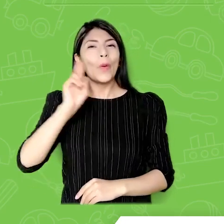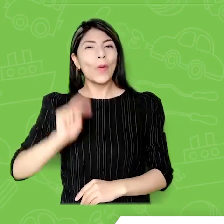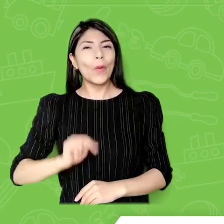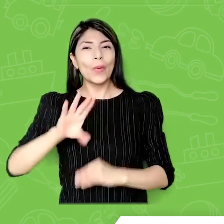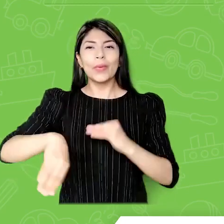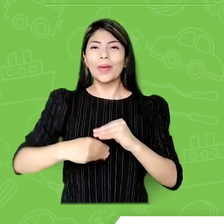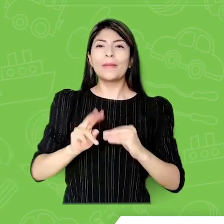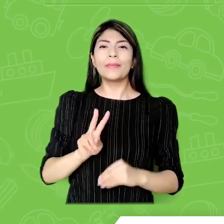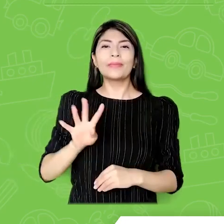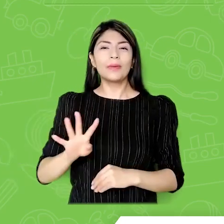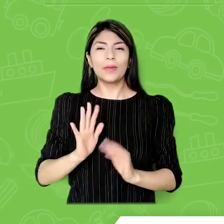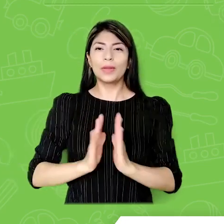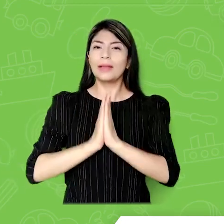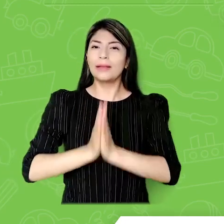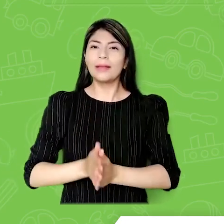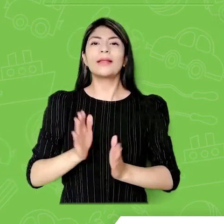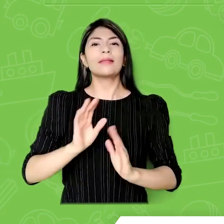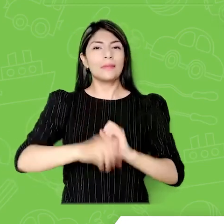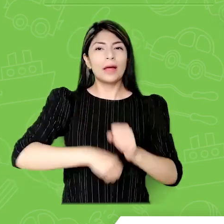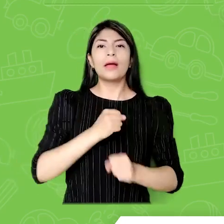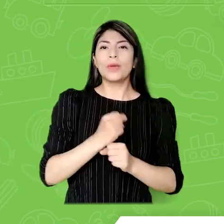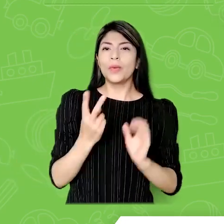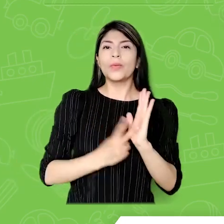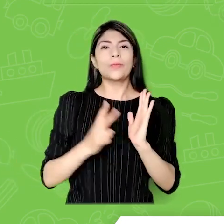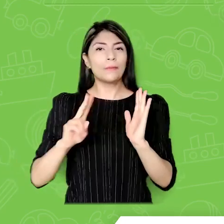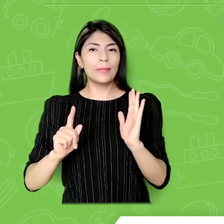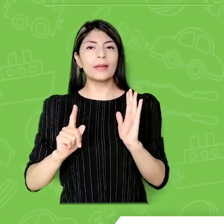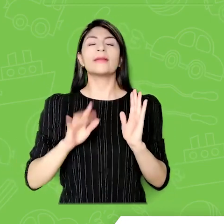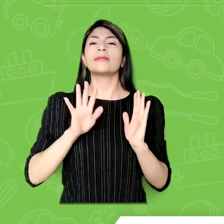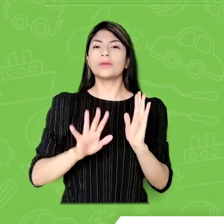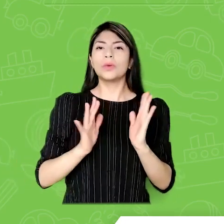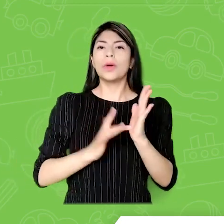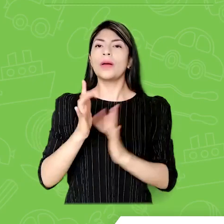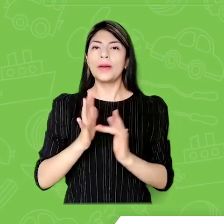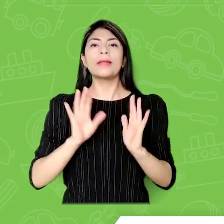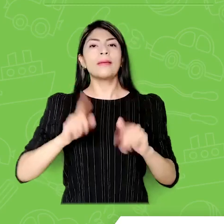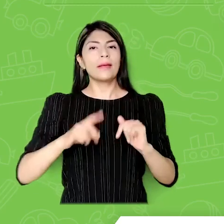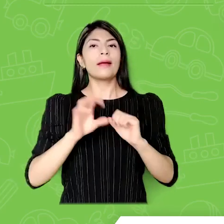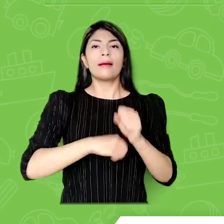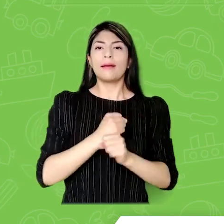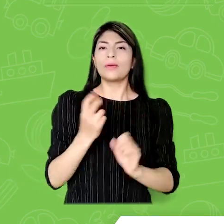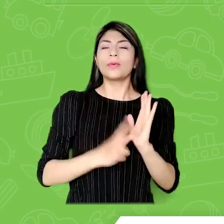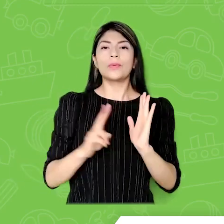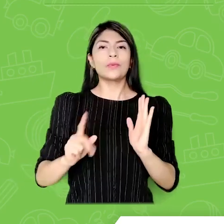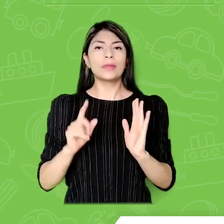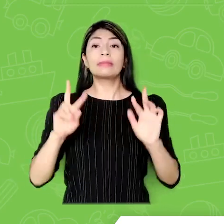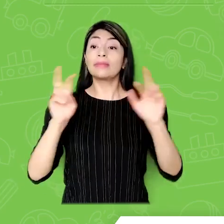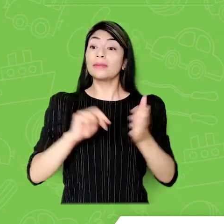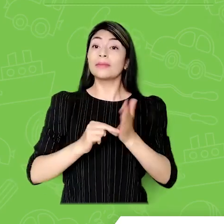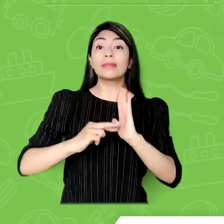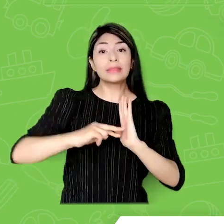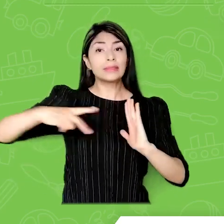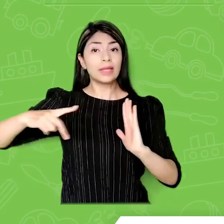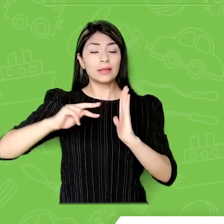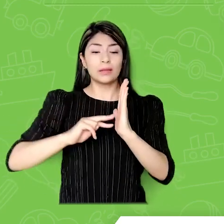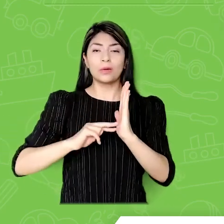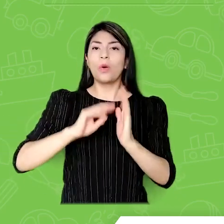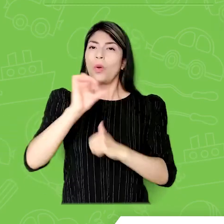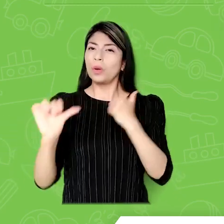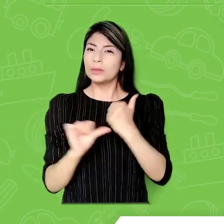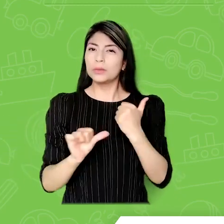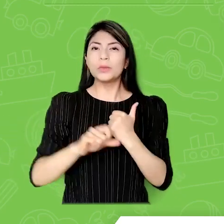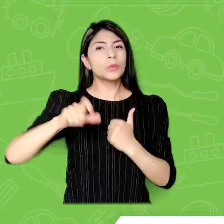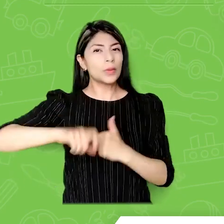y 27 de abril de 2021, a los empleos de los niveles técnico y asistencial que no requieren experiencia en